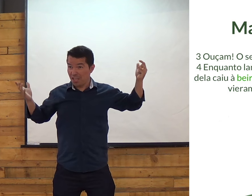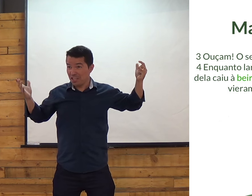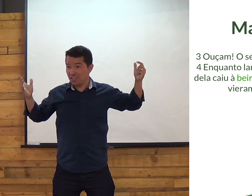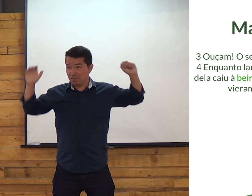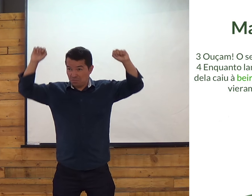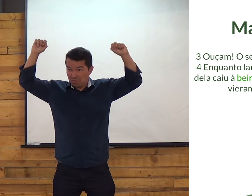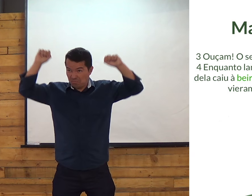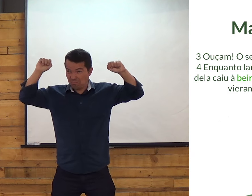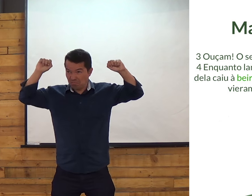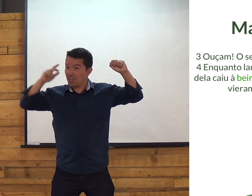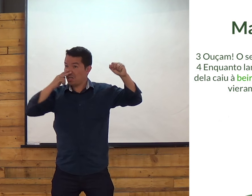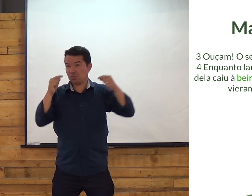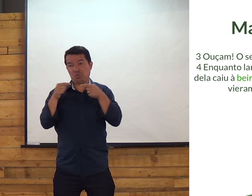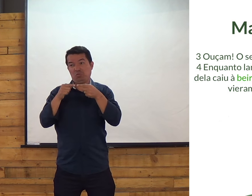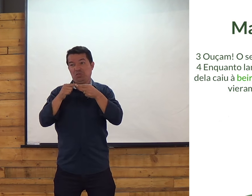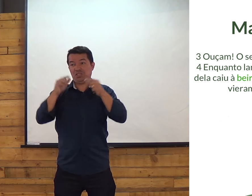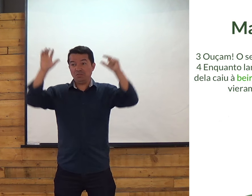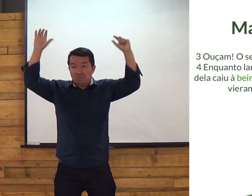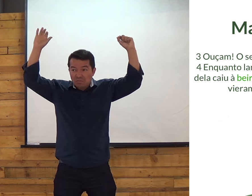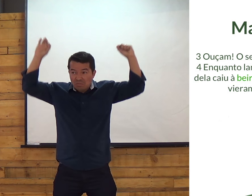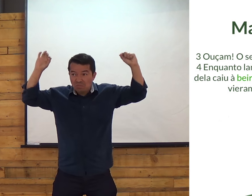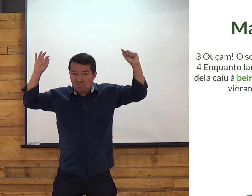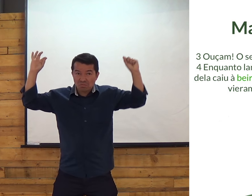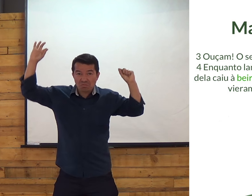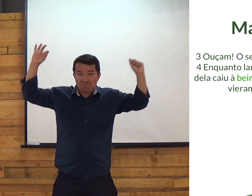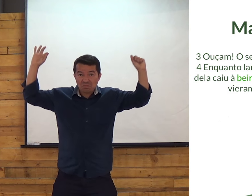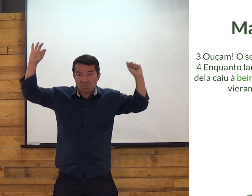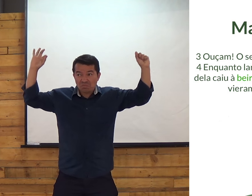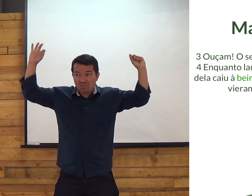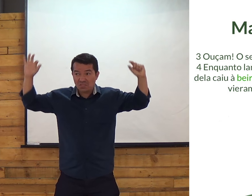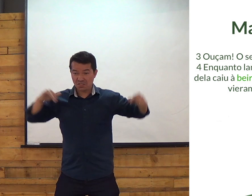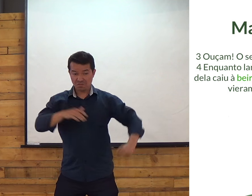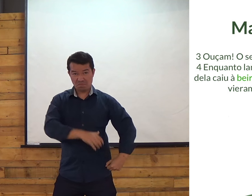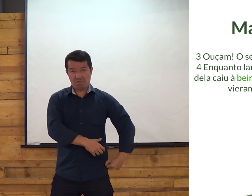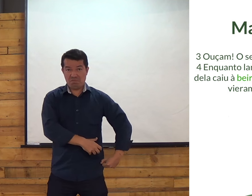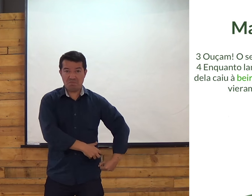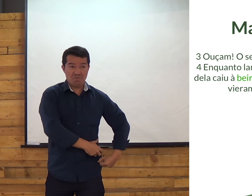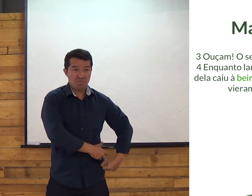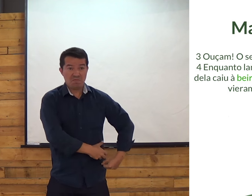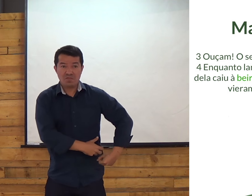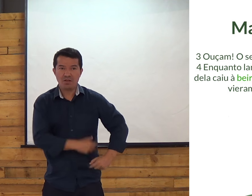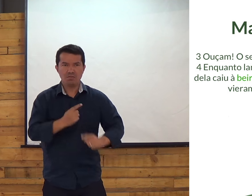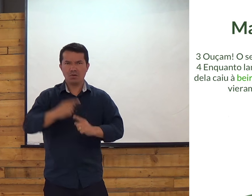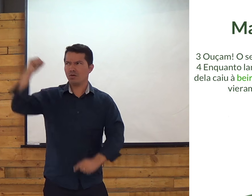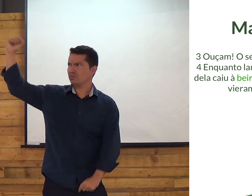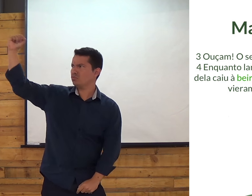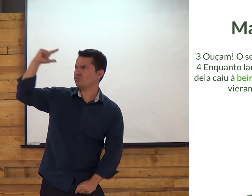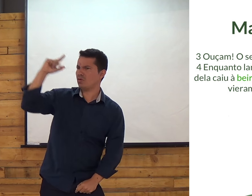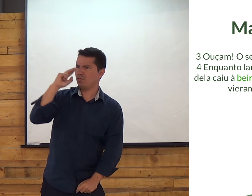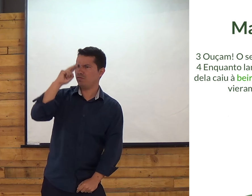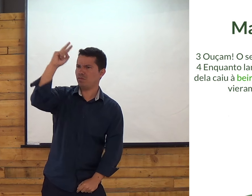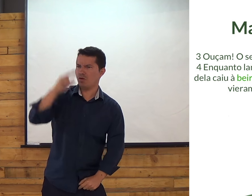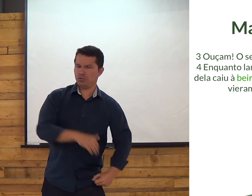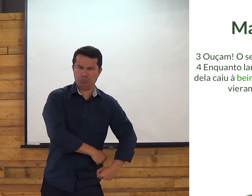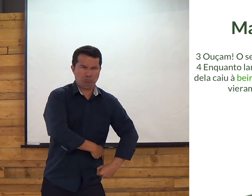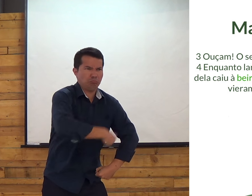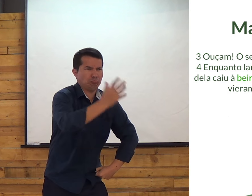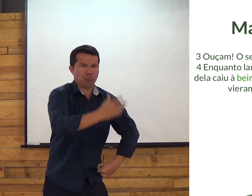um grande chapéu, eu imagino. Eu acho que ele usa um grande chapéu ali, porque o sol